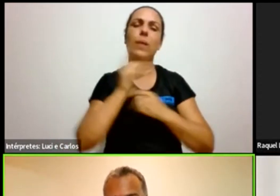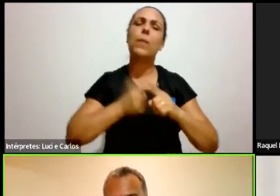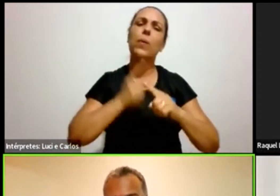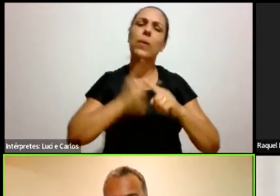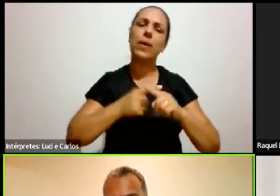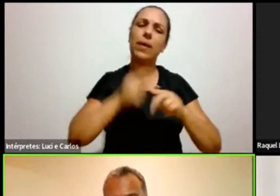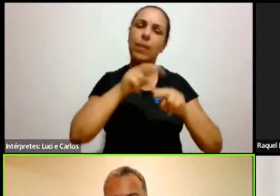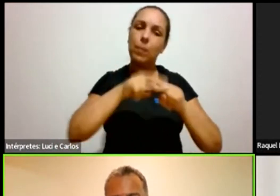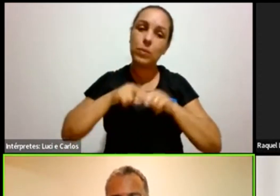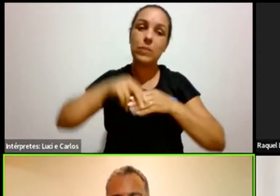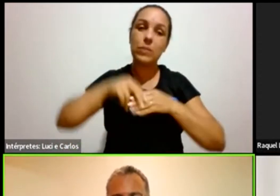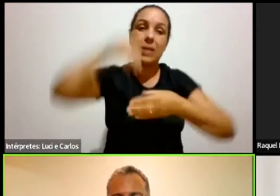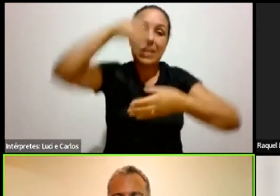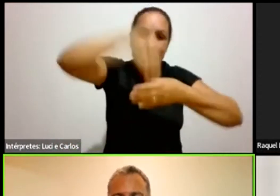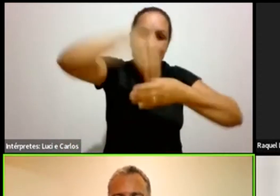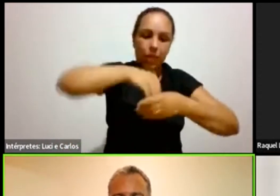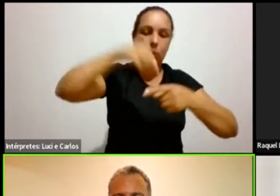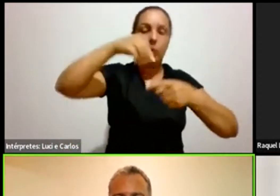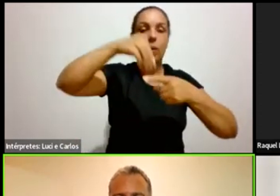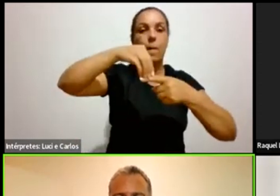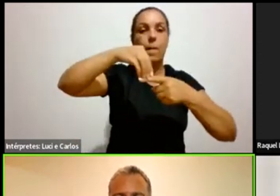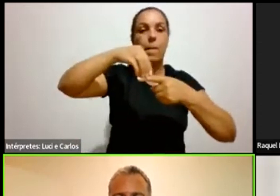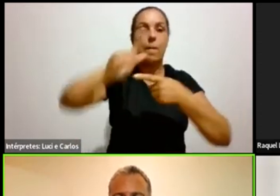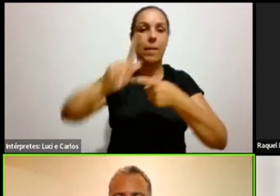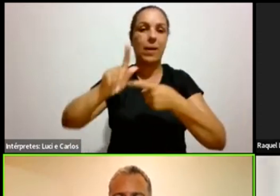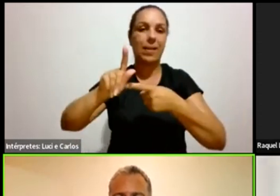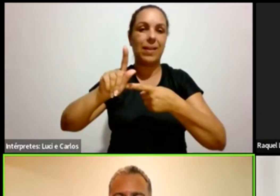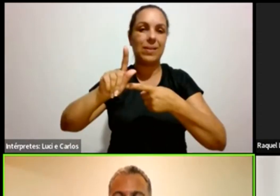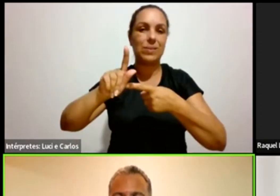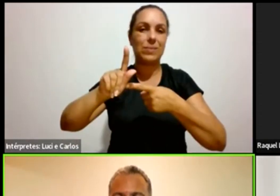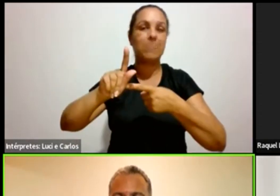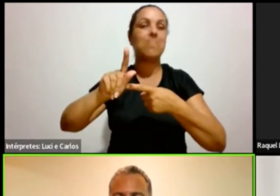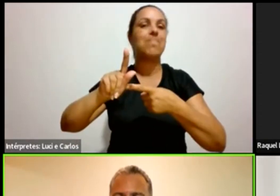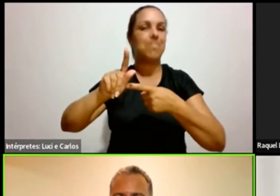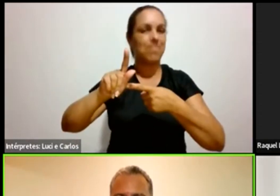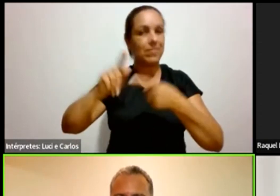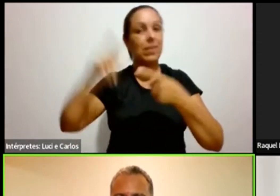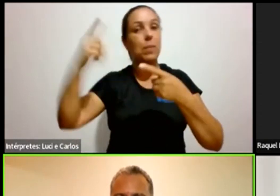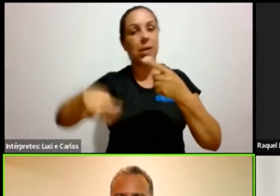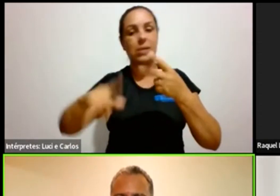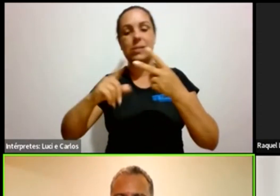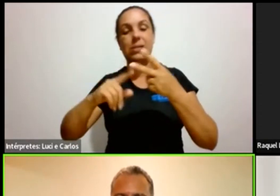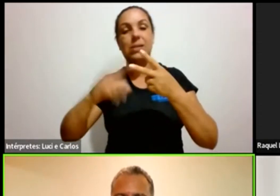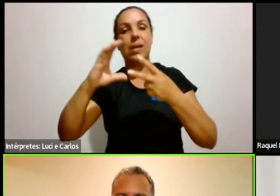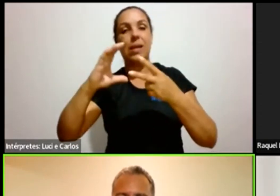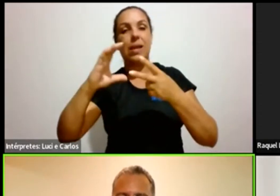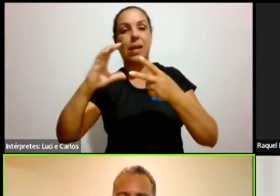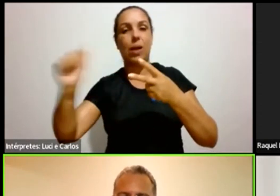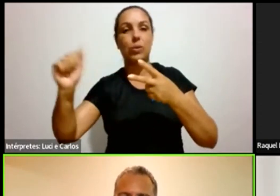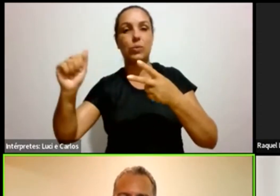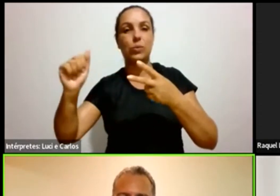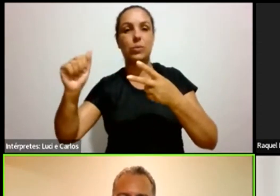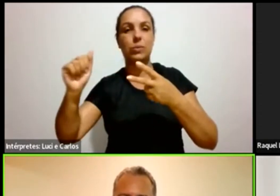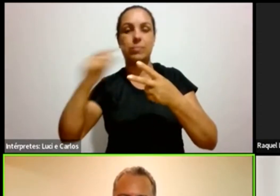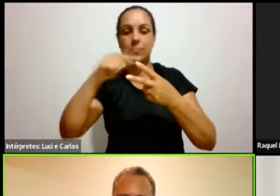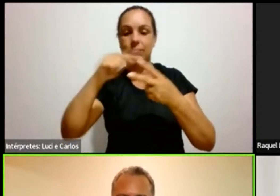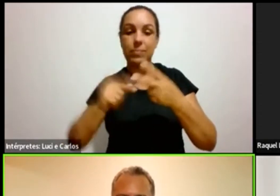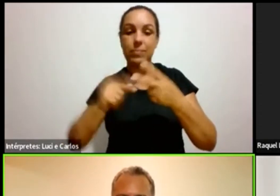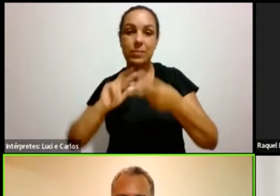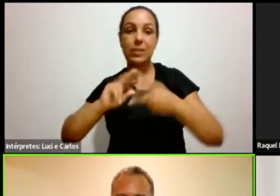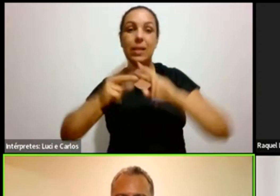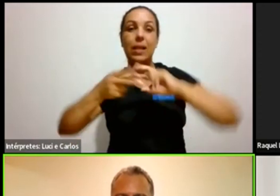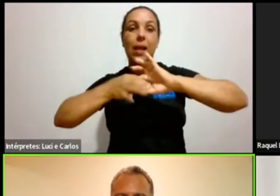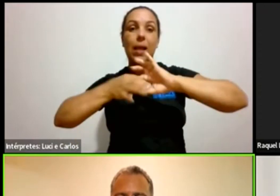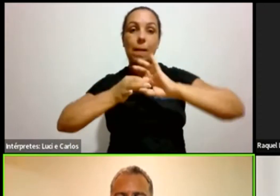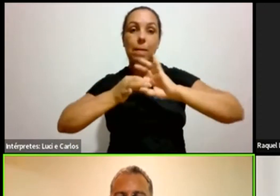plena hidratação celular de 100%, né? Modifica o quadro álgico muito rápido, né? No caso da Raquel aí, né?